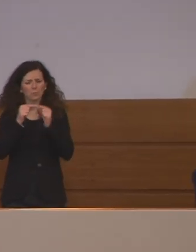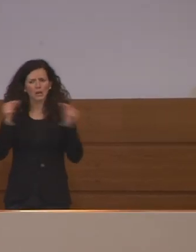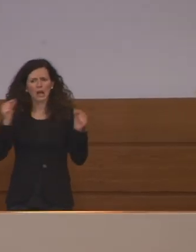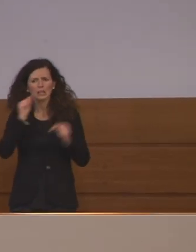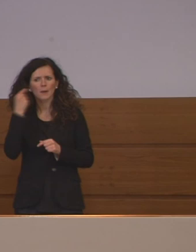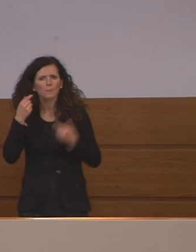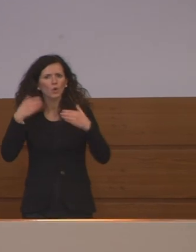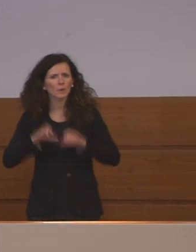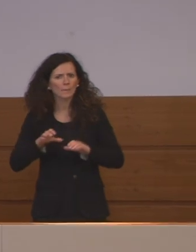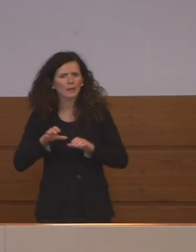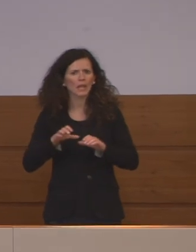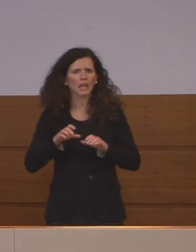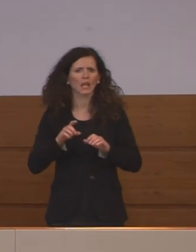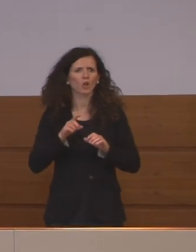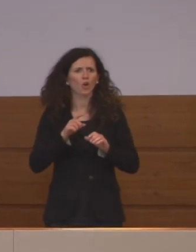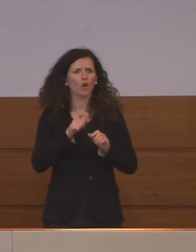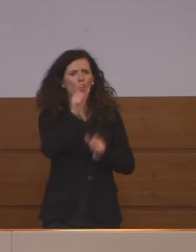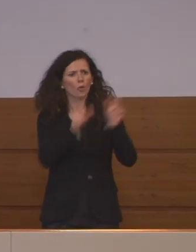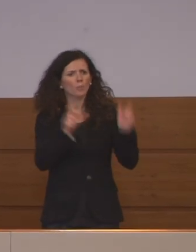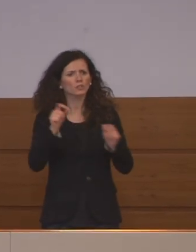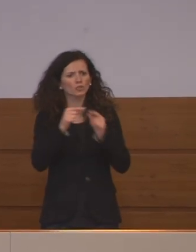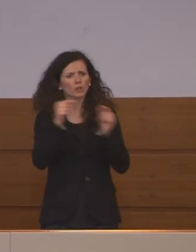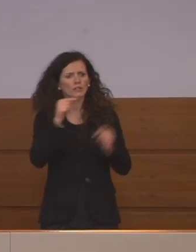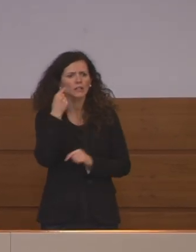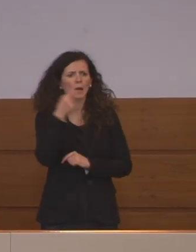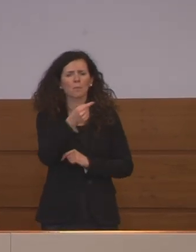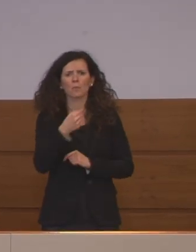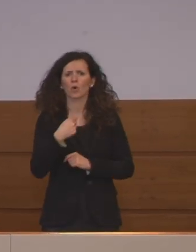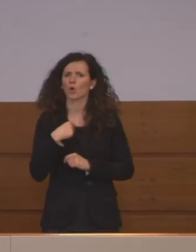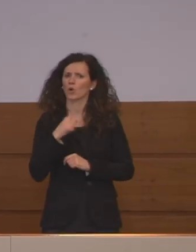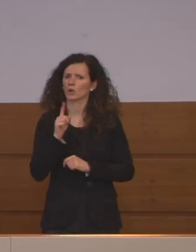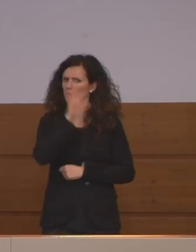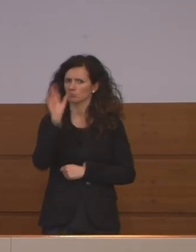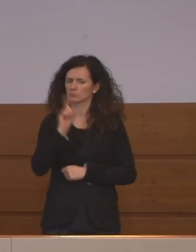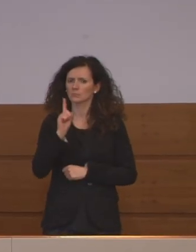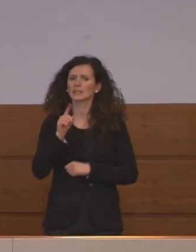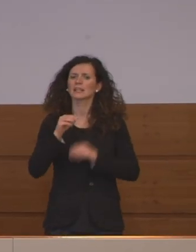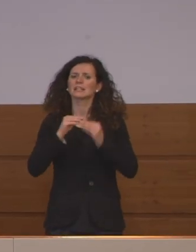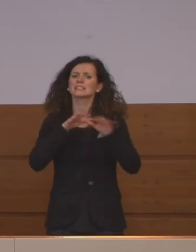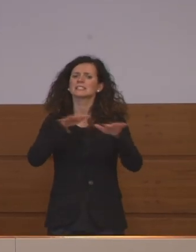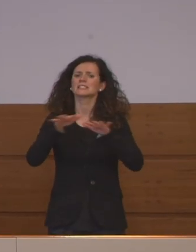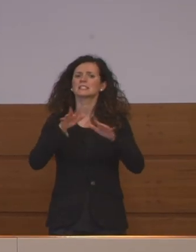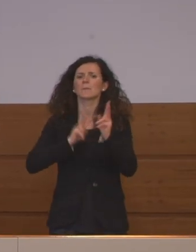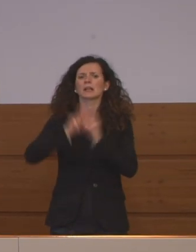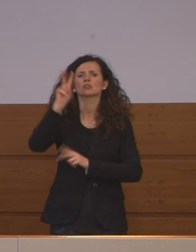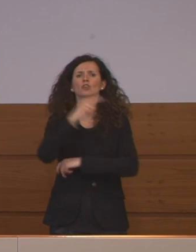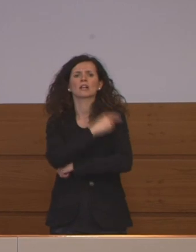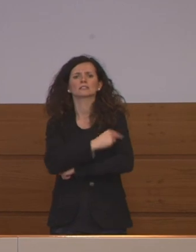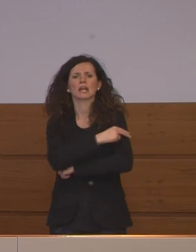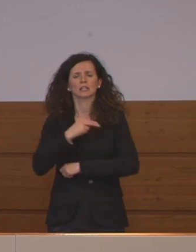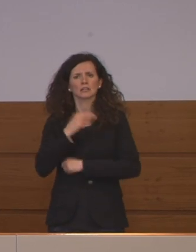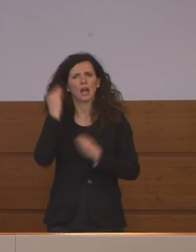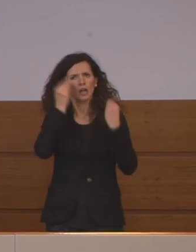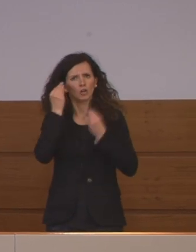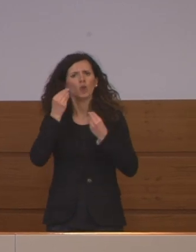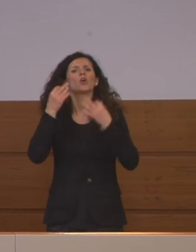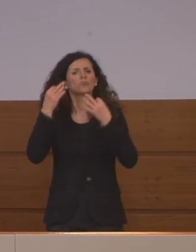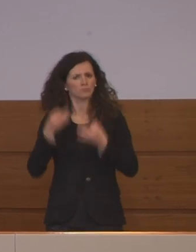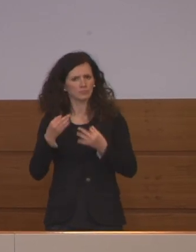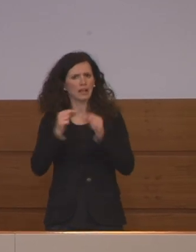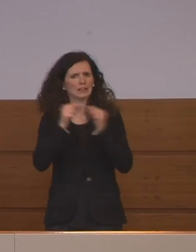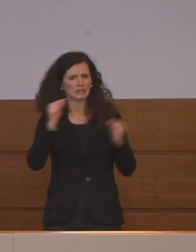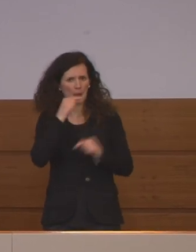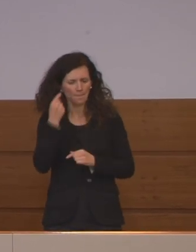si fanno i tamponi che il sistema sanitario nazionale ritiene necessario fare secondo le indicazioni che ci sono